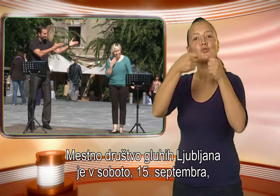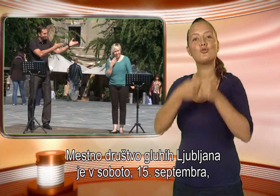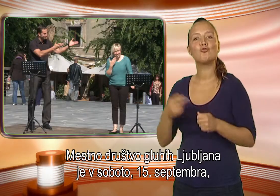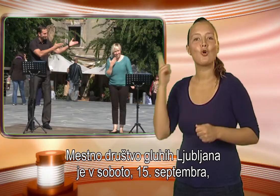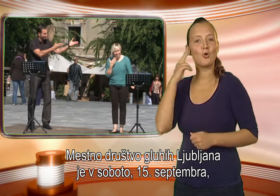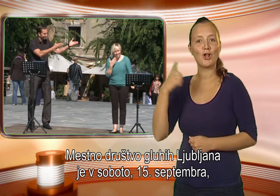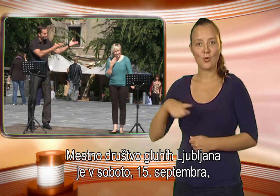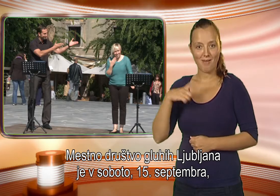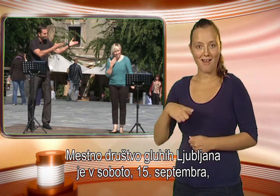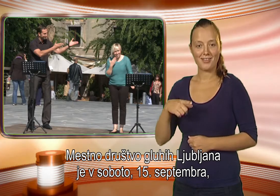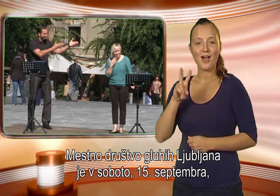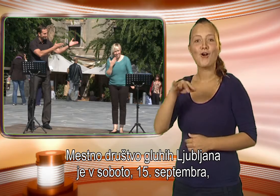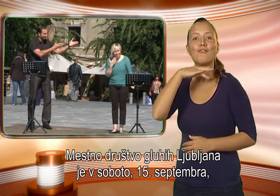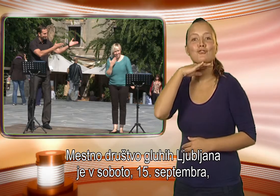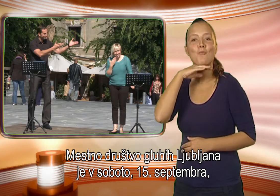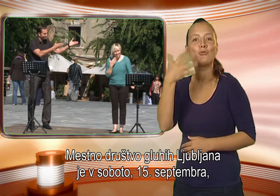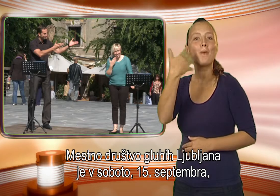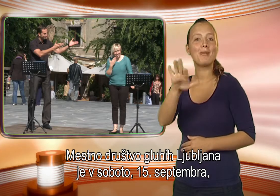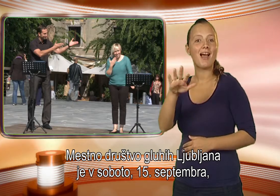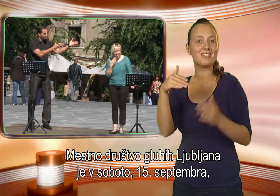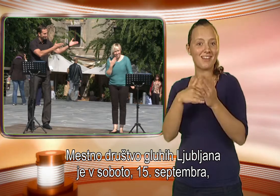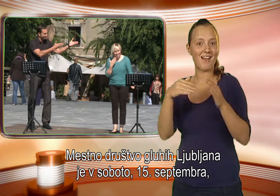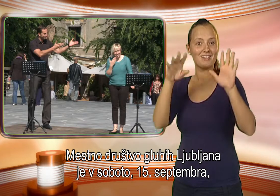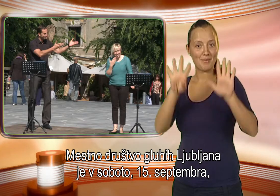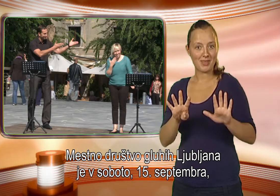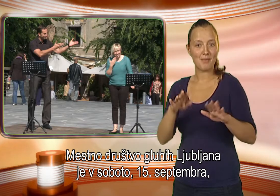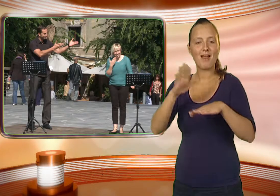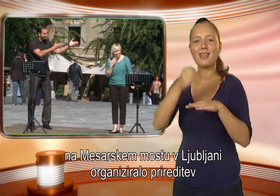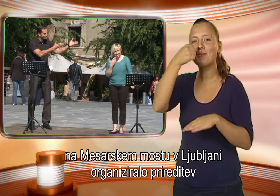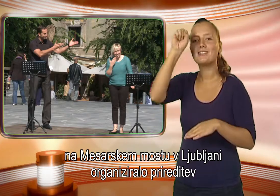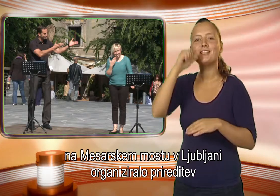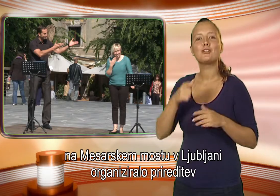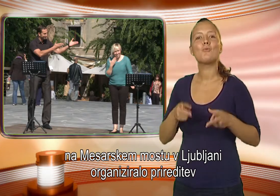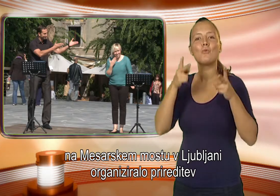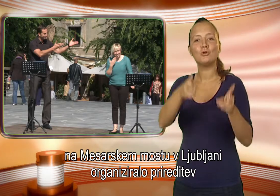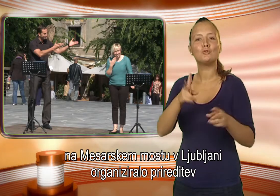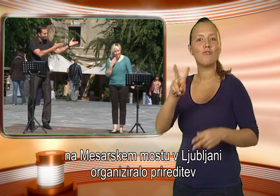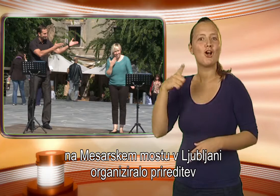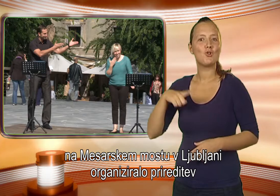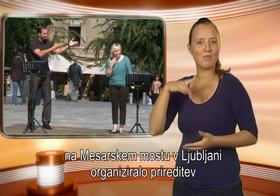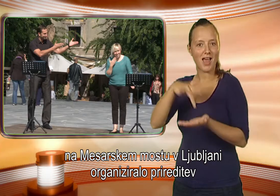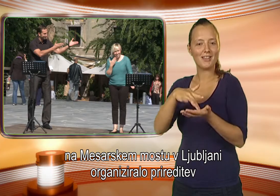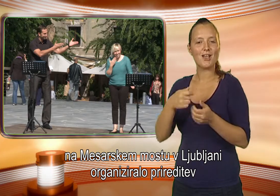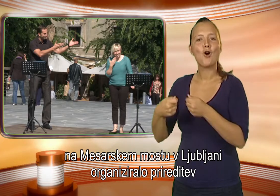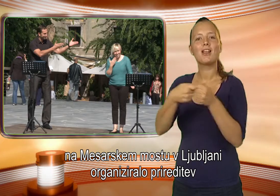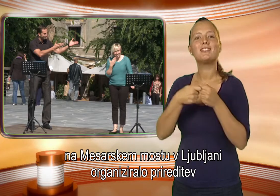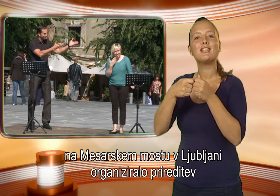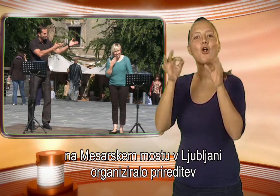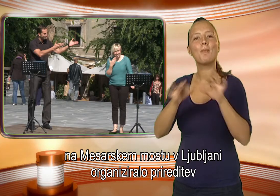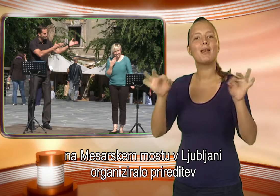Mestno društvo gluhih Ljubljana je v soboto 15. septembra na Mesarskem mostu v Ljubljani organiziralo